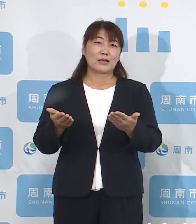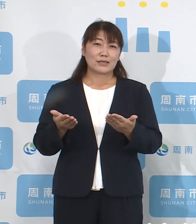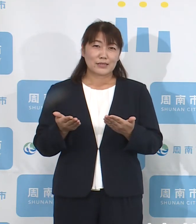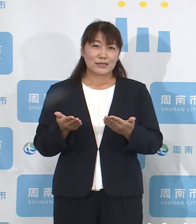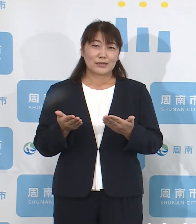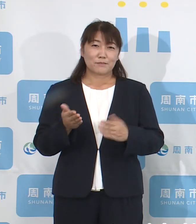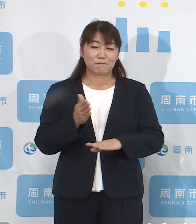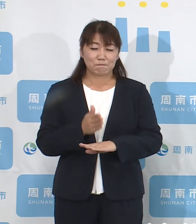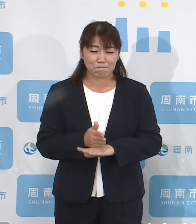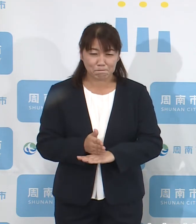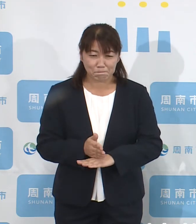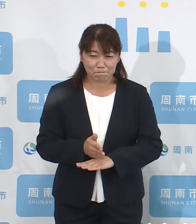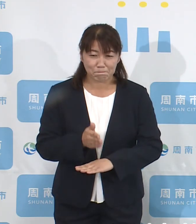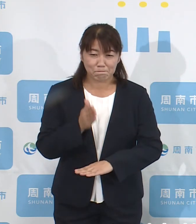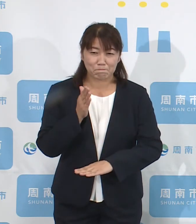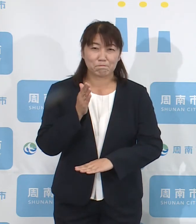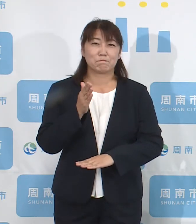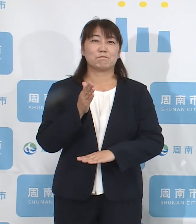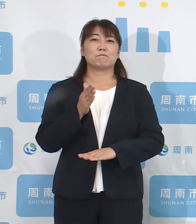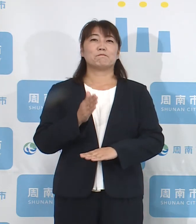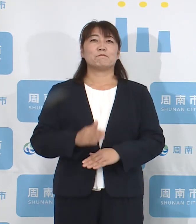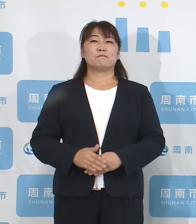心から感謝申し上げます。